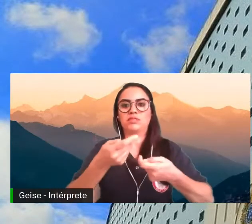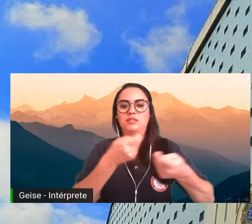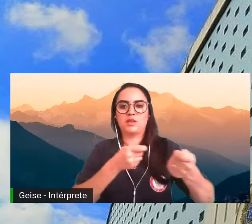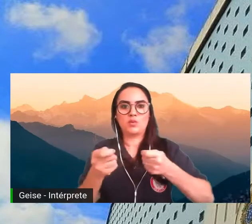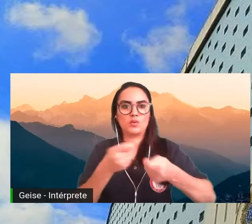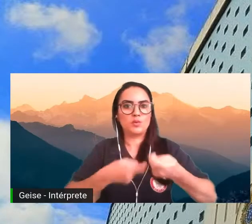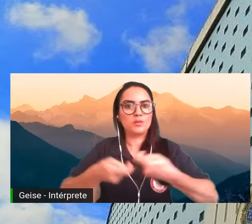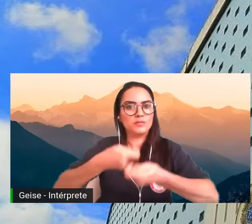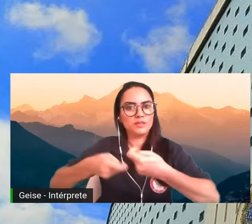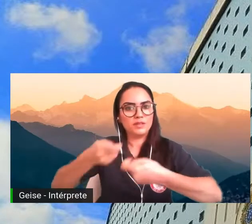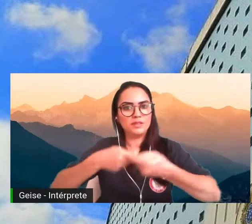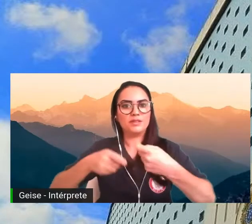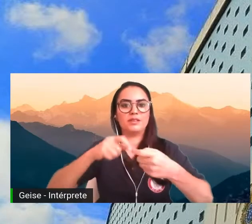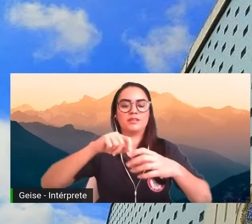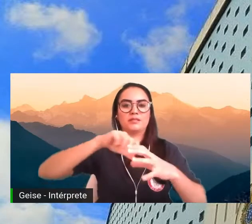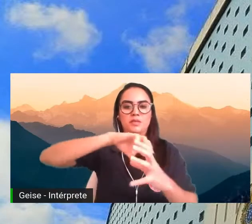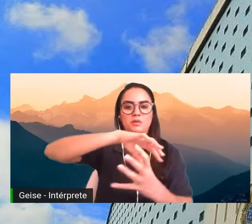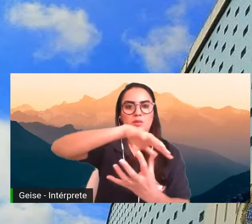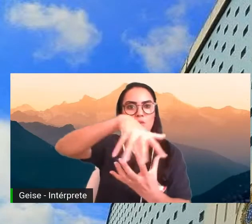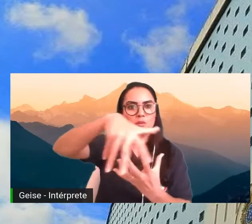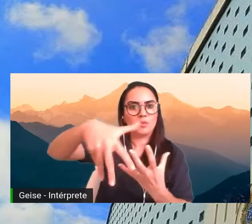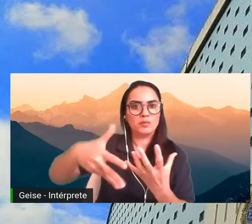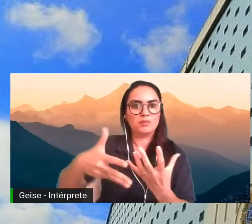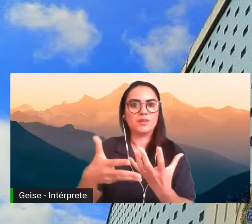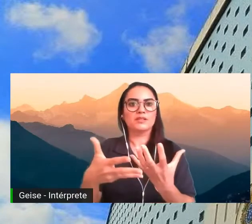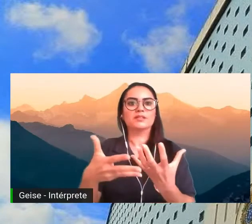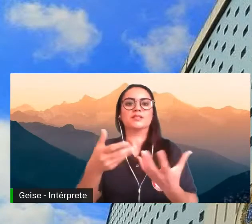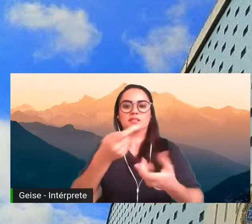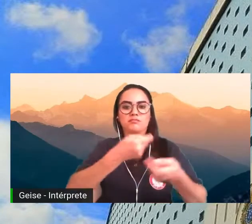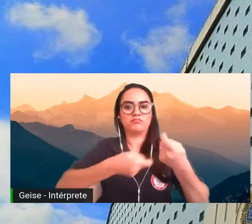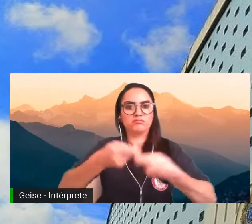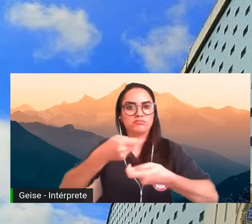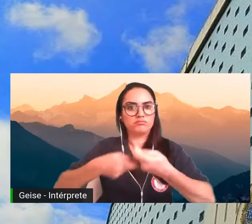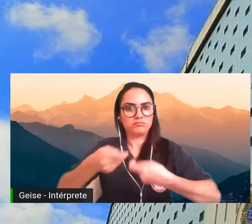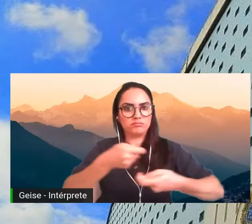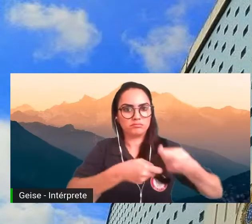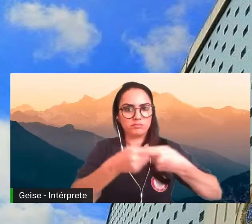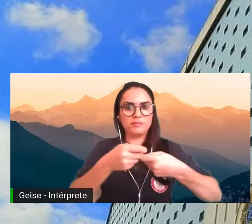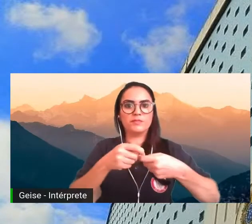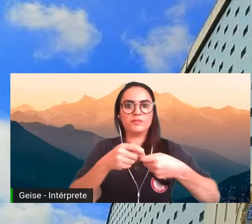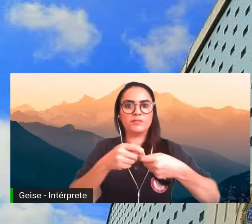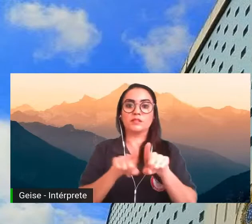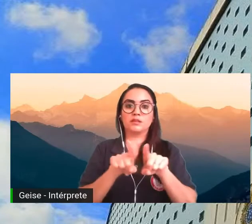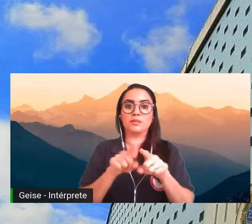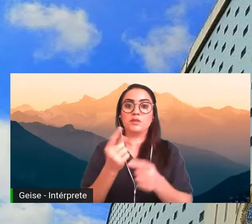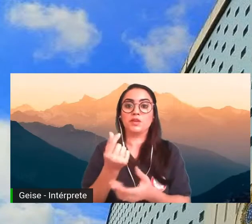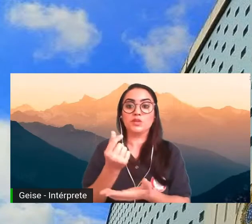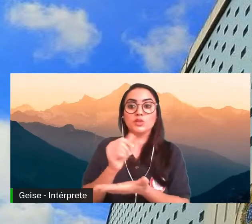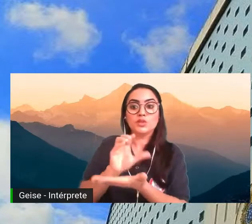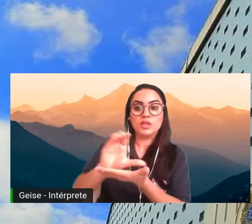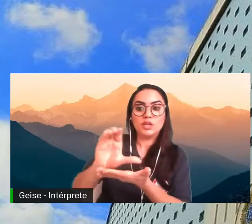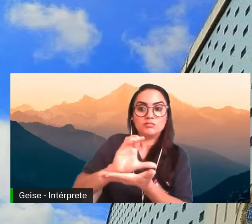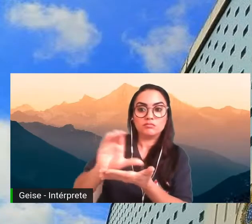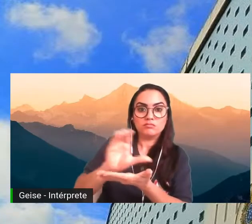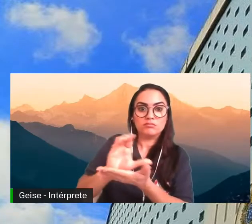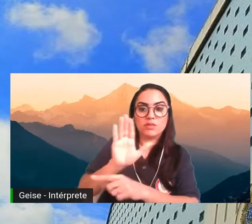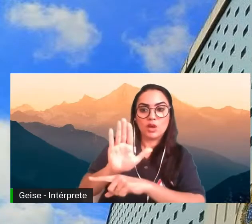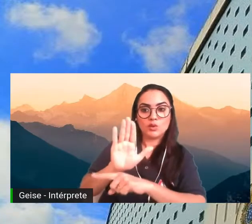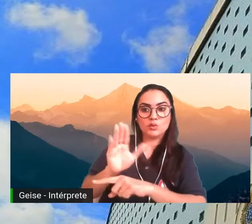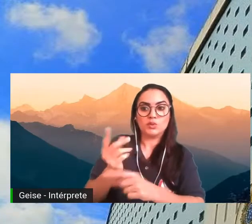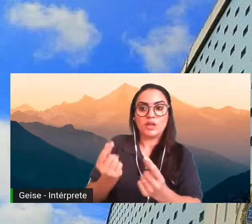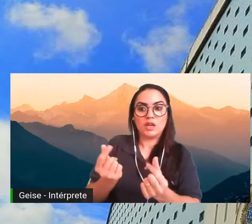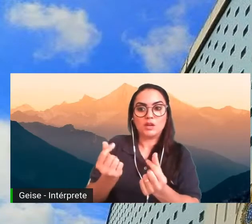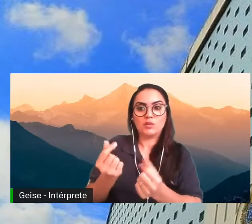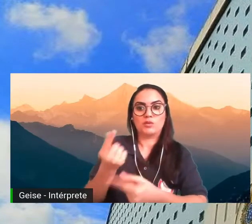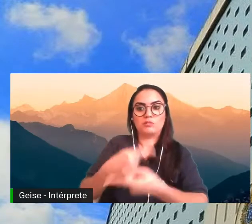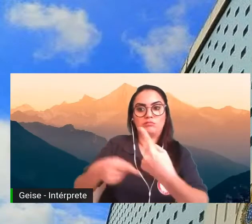Eles não falam na financeirização, que é o que ocorreu também, a globalização e a financeirização da economia, como diz Chesnek.